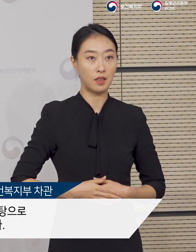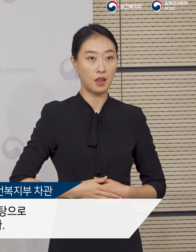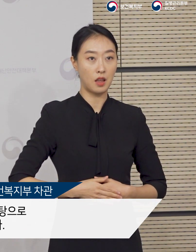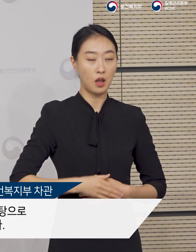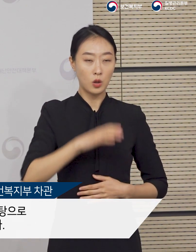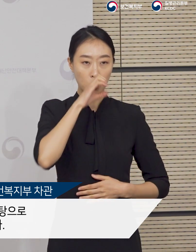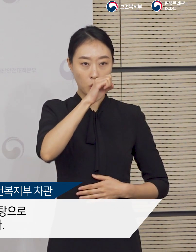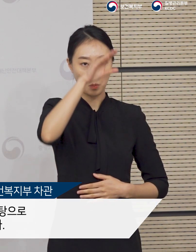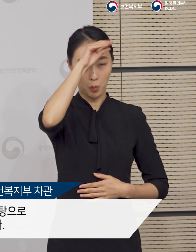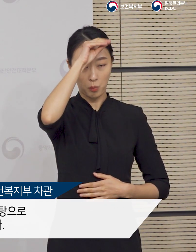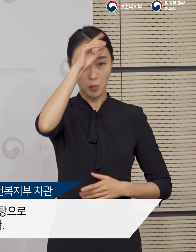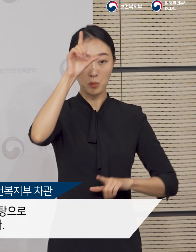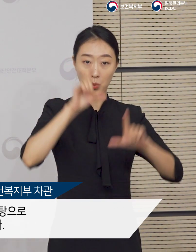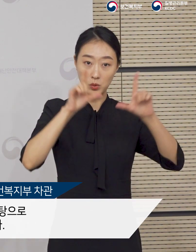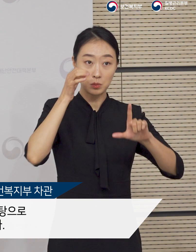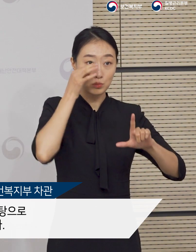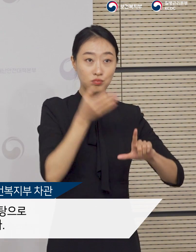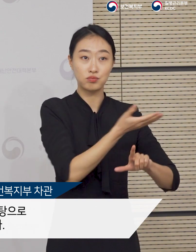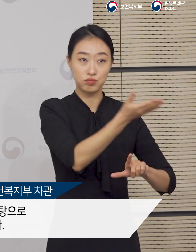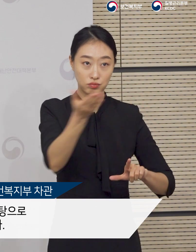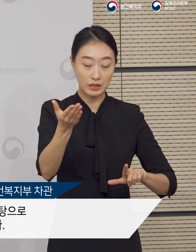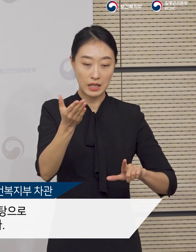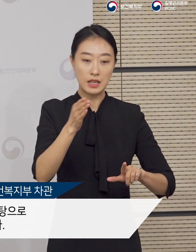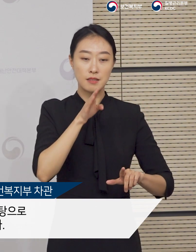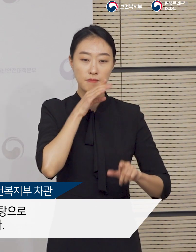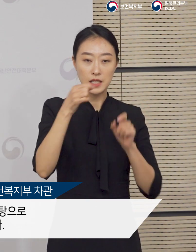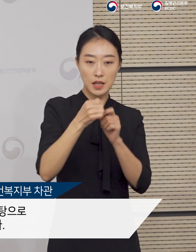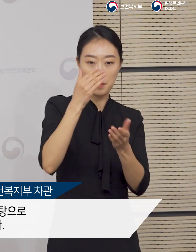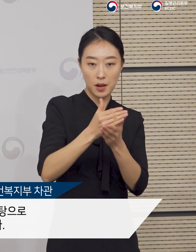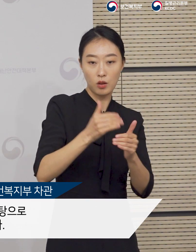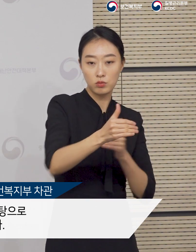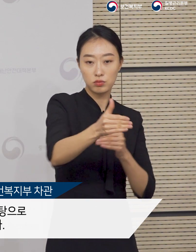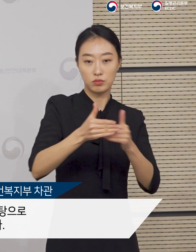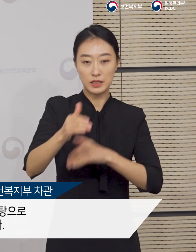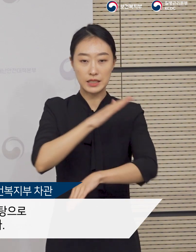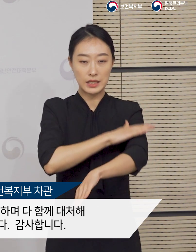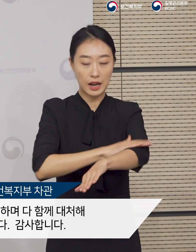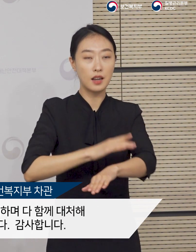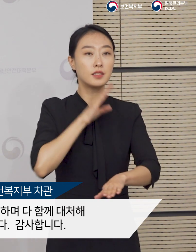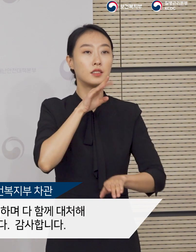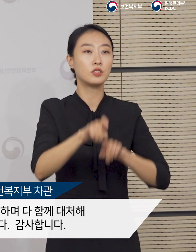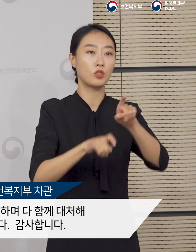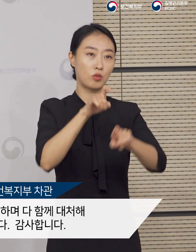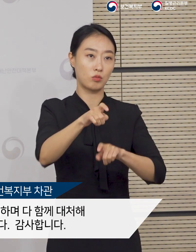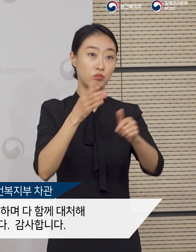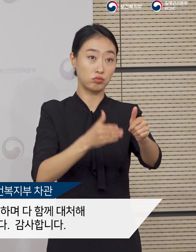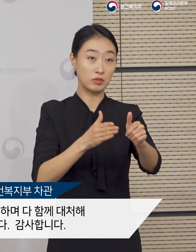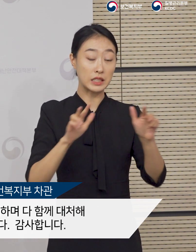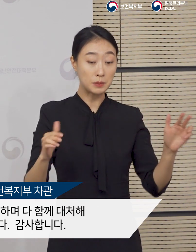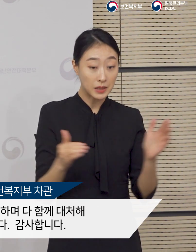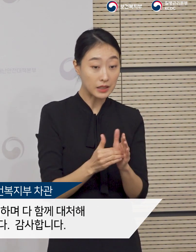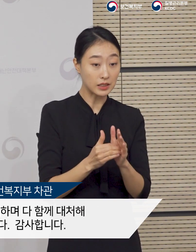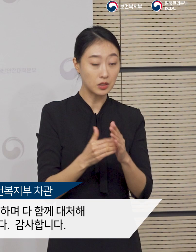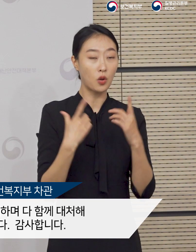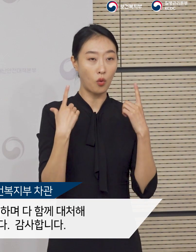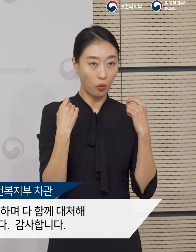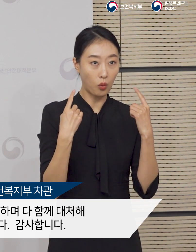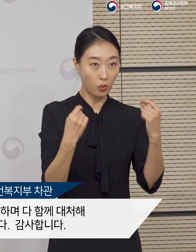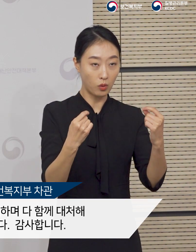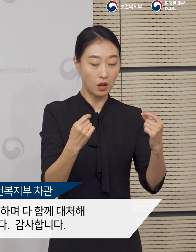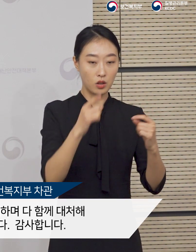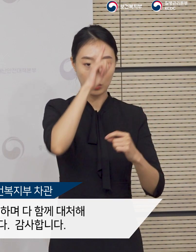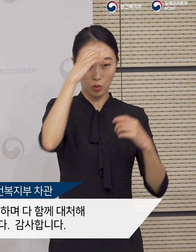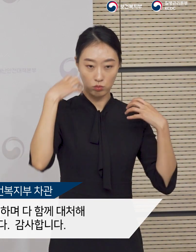시민의식을 바탕으로 사회적 거리두기를 실천해 주시기를 부탁드립니다. 지금까지 해온 것처럼 정부와